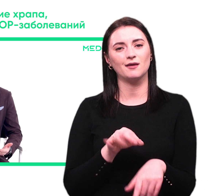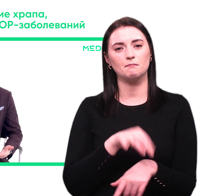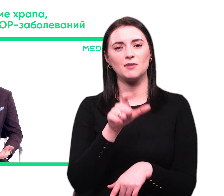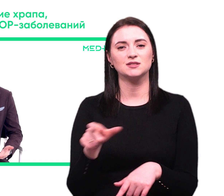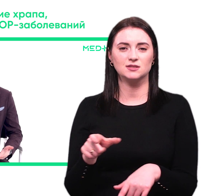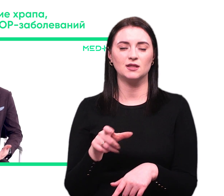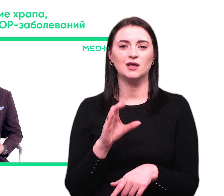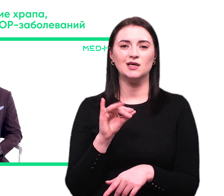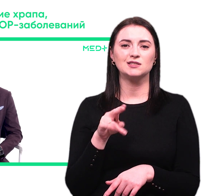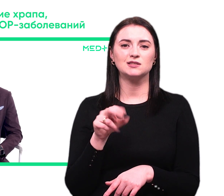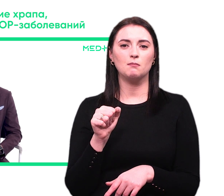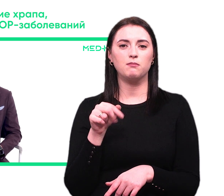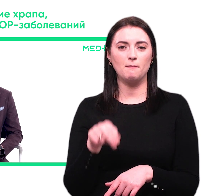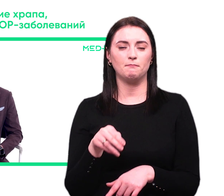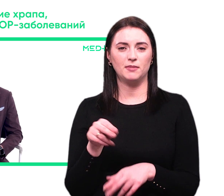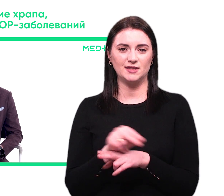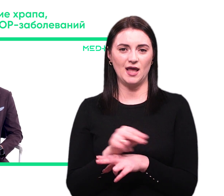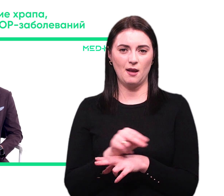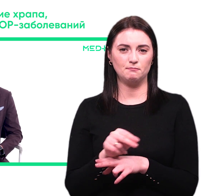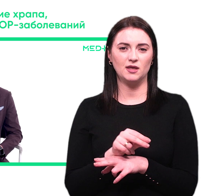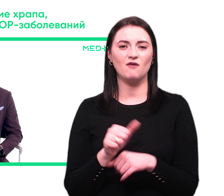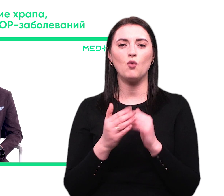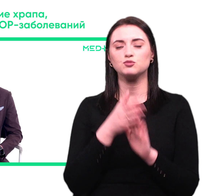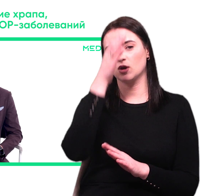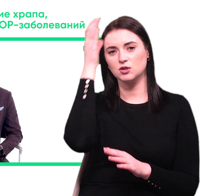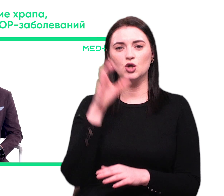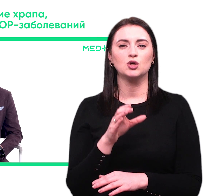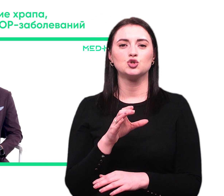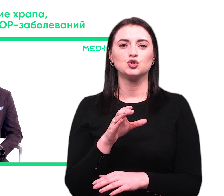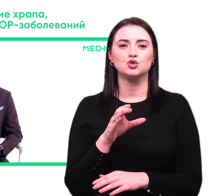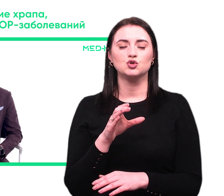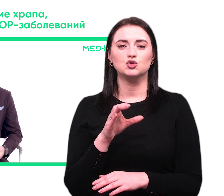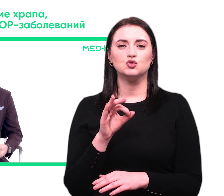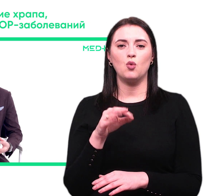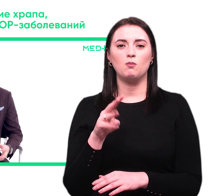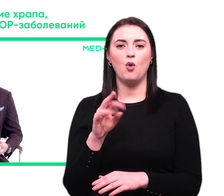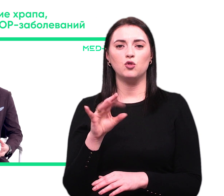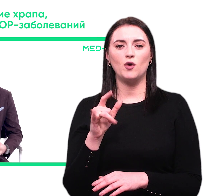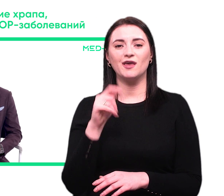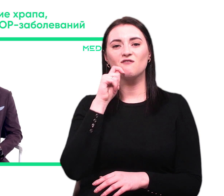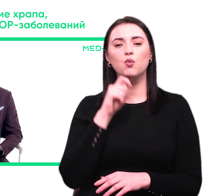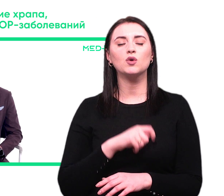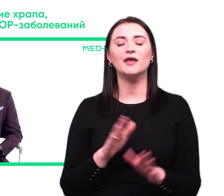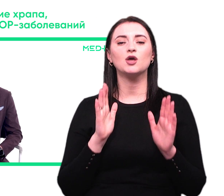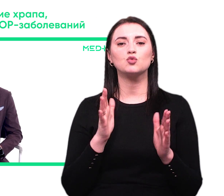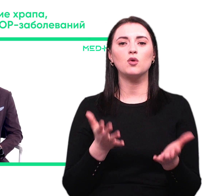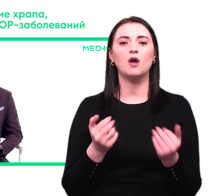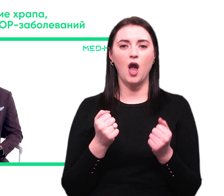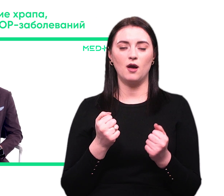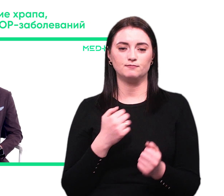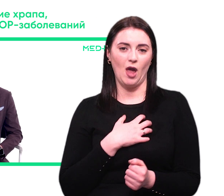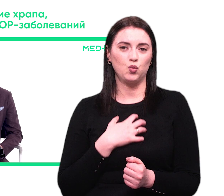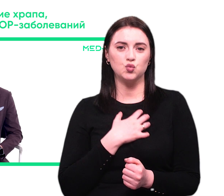показана CPAP-терапия. Вообще наука сомнология, она очень интересна. Она в Украине только-только приобретает такой